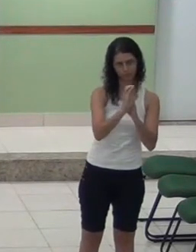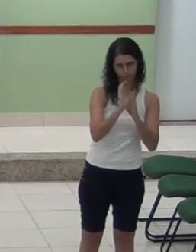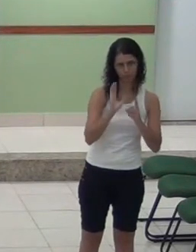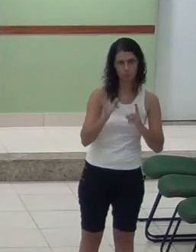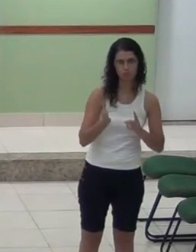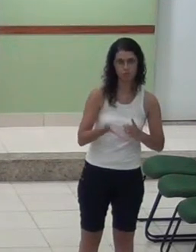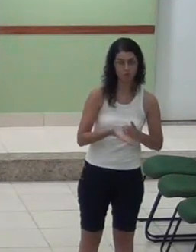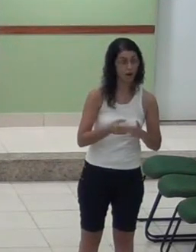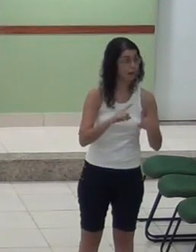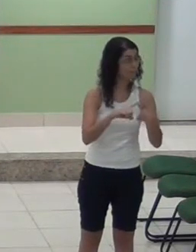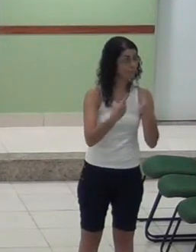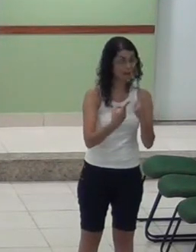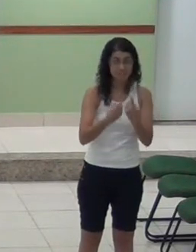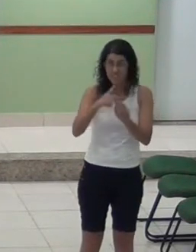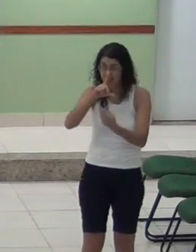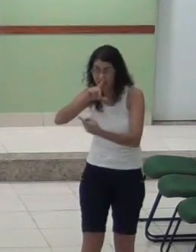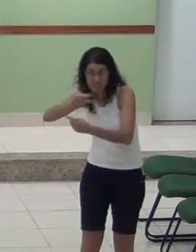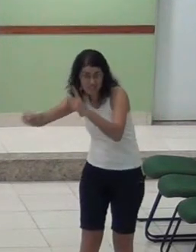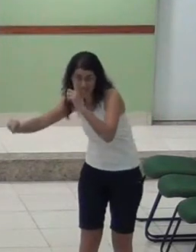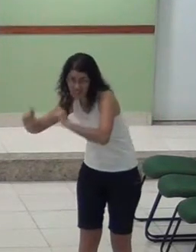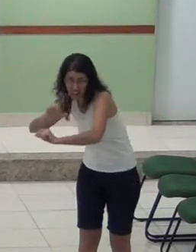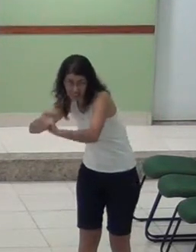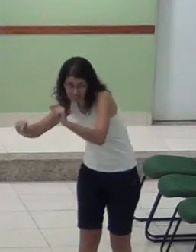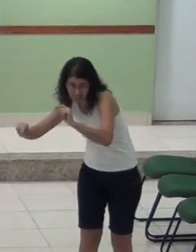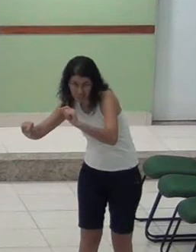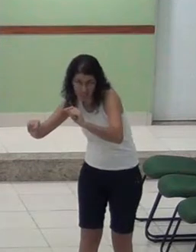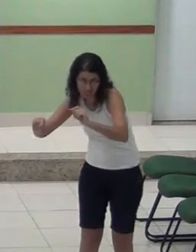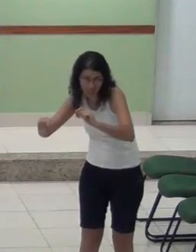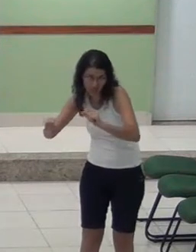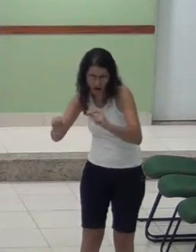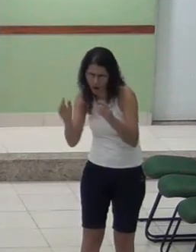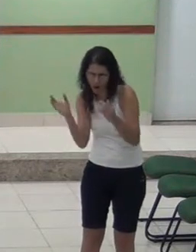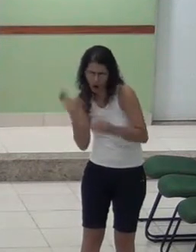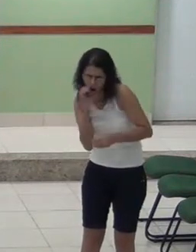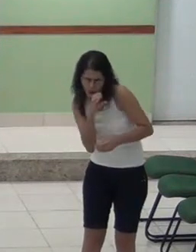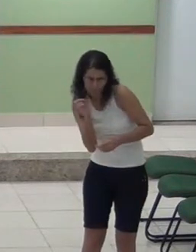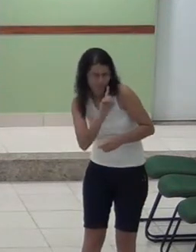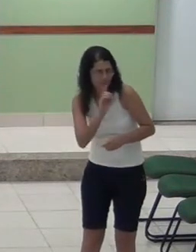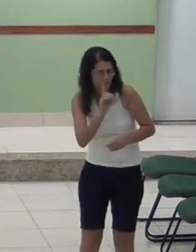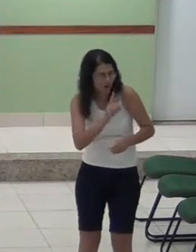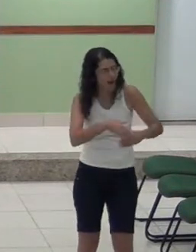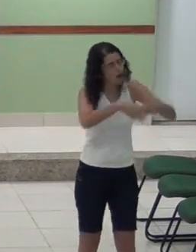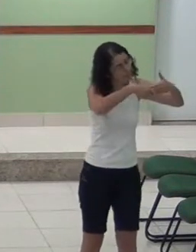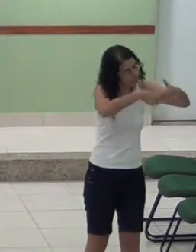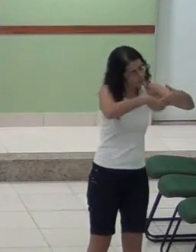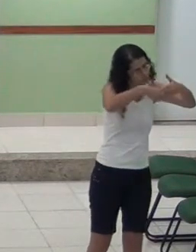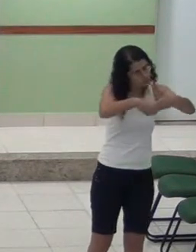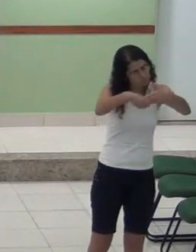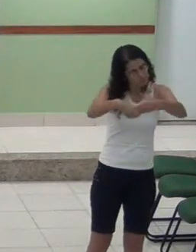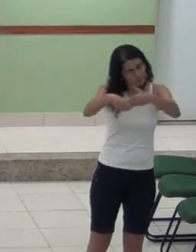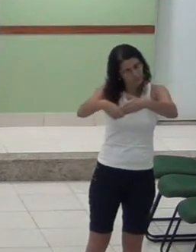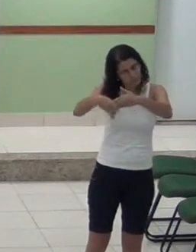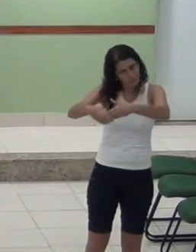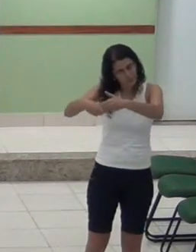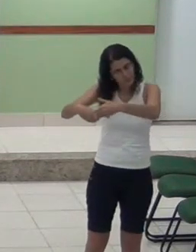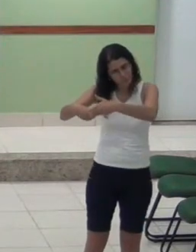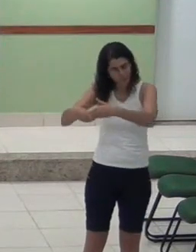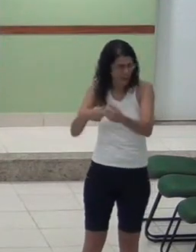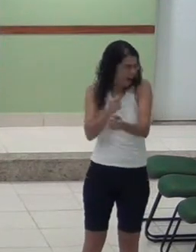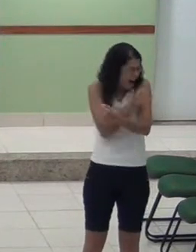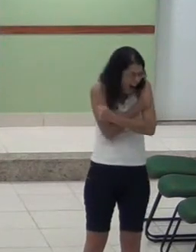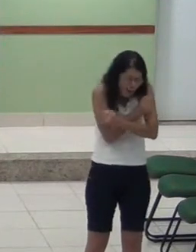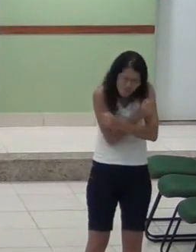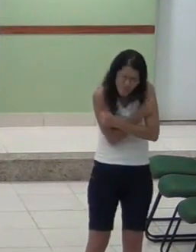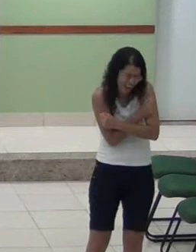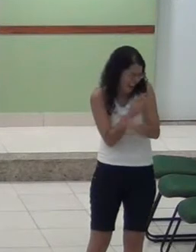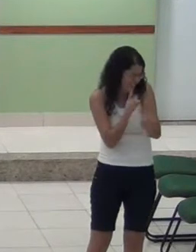daqui sem apertar a mão da pessoa que está perto de você. Deixa o abraço para um outro momento. A não ser que você